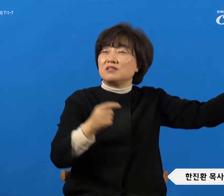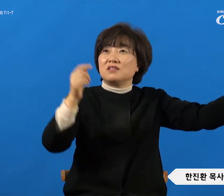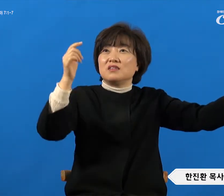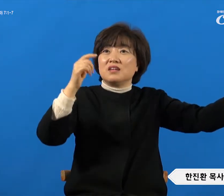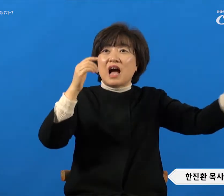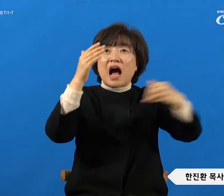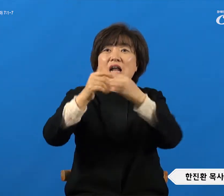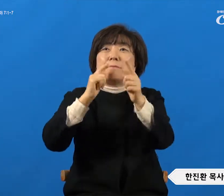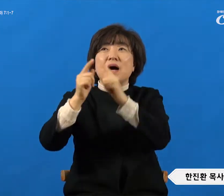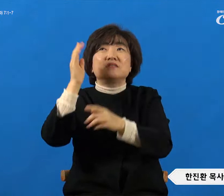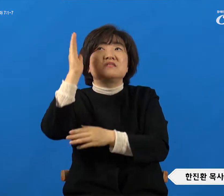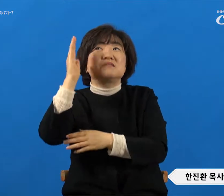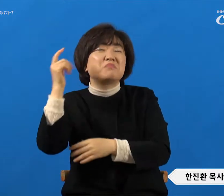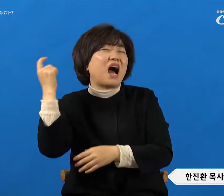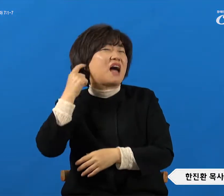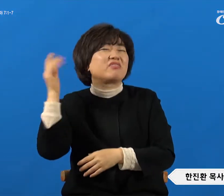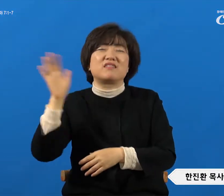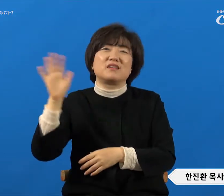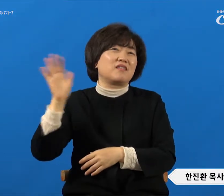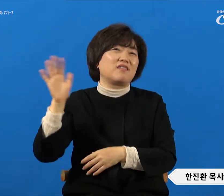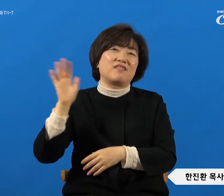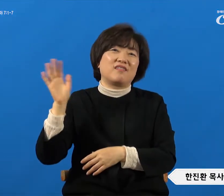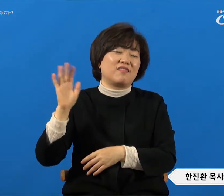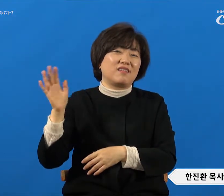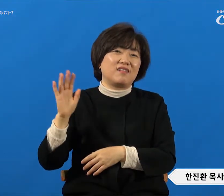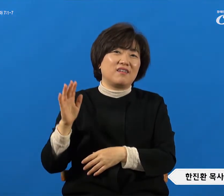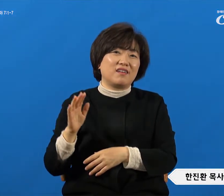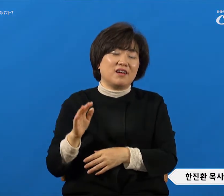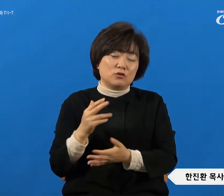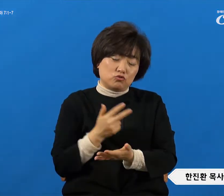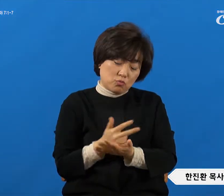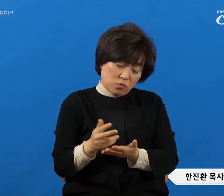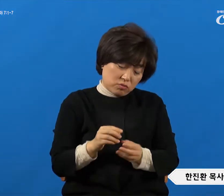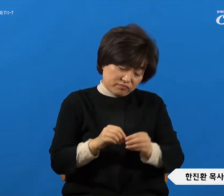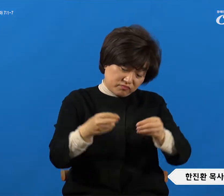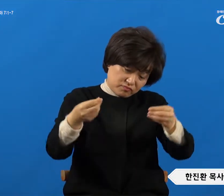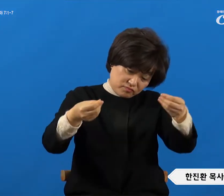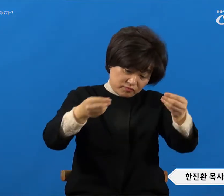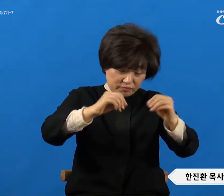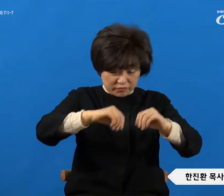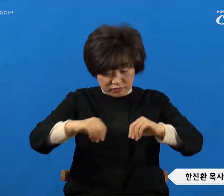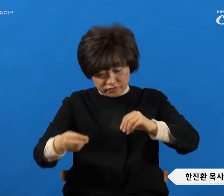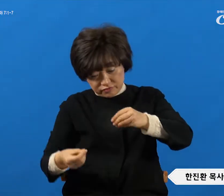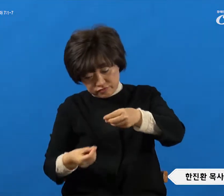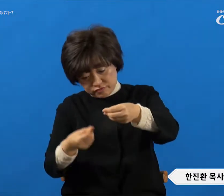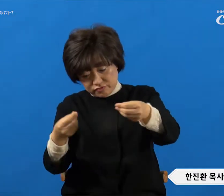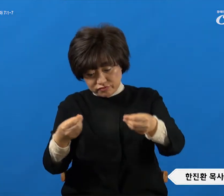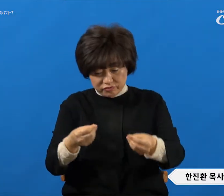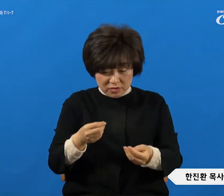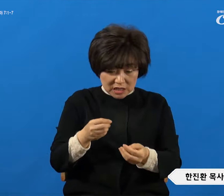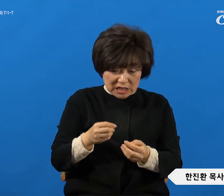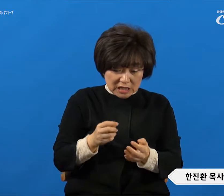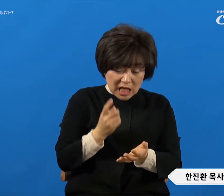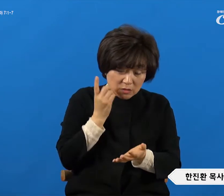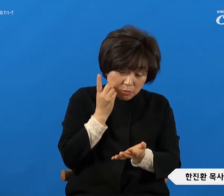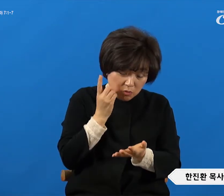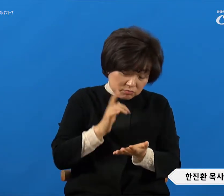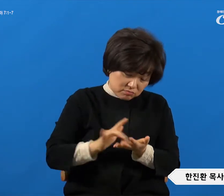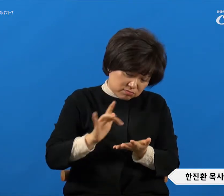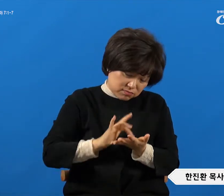주보만 뒤적뒤적 하거나 핸드폰만 열심히 들여다보고 있습니다. 그것은 예배가 아니지요.